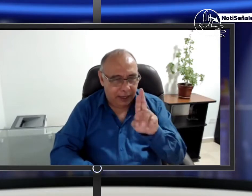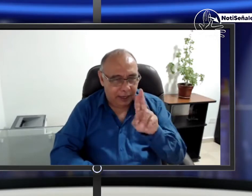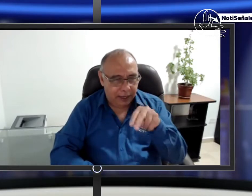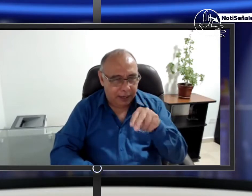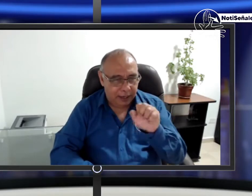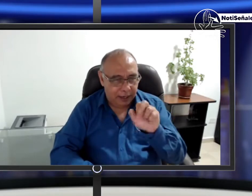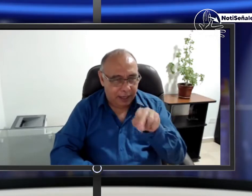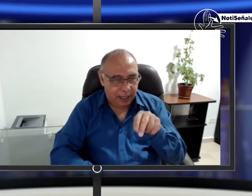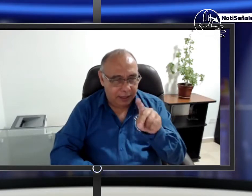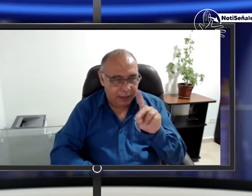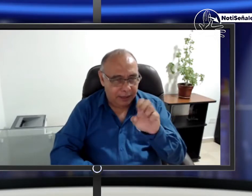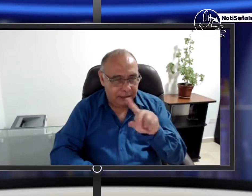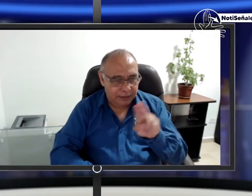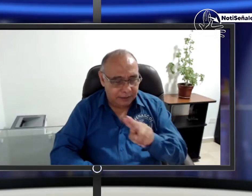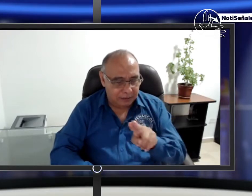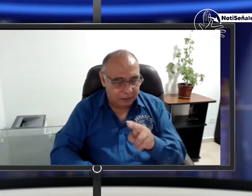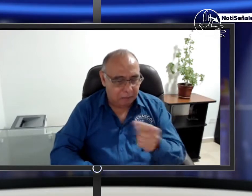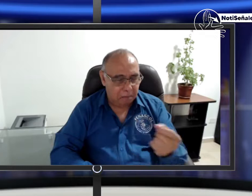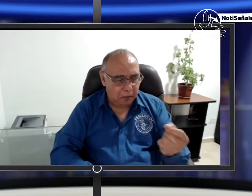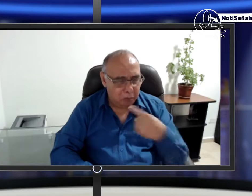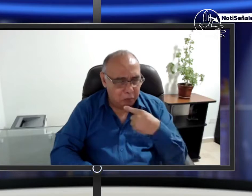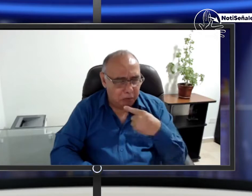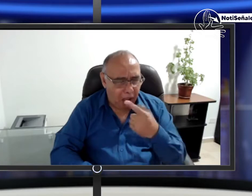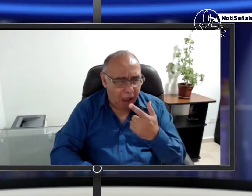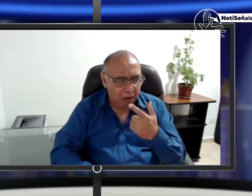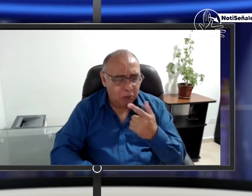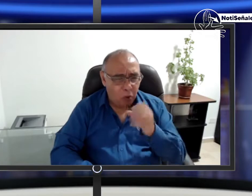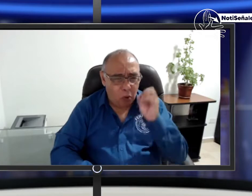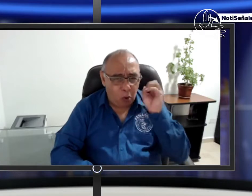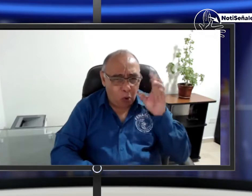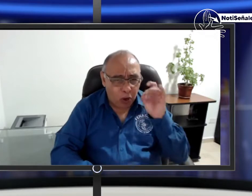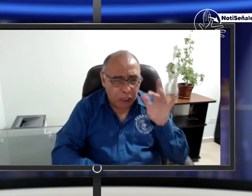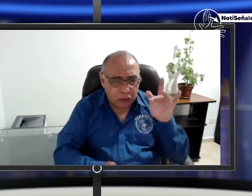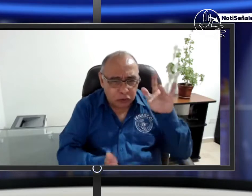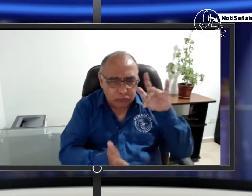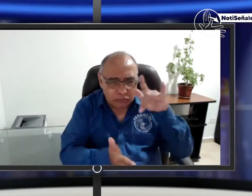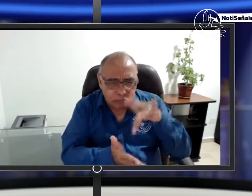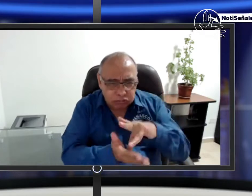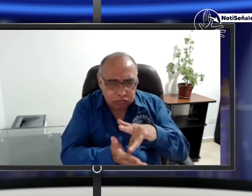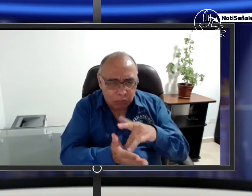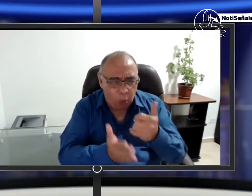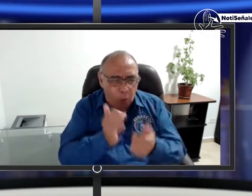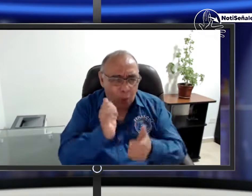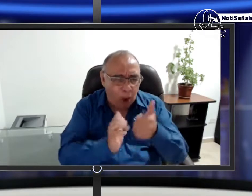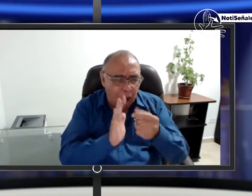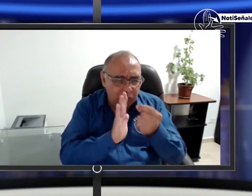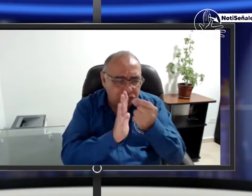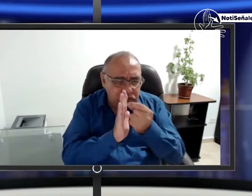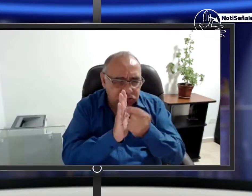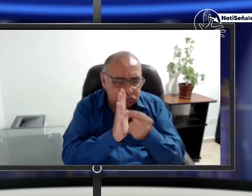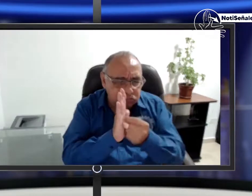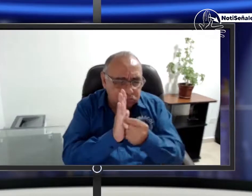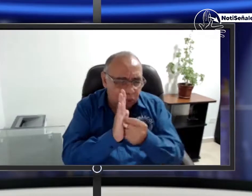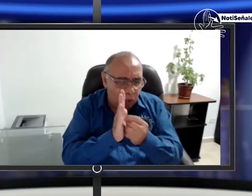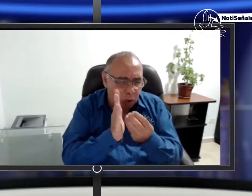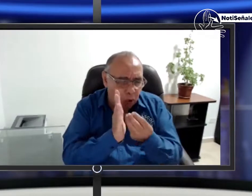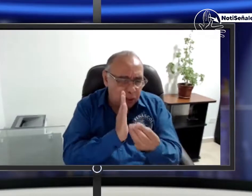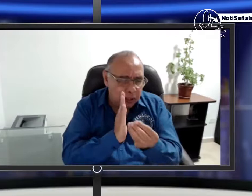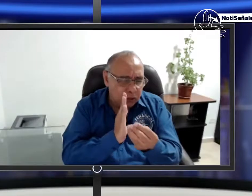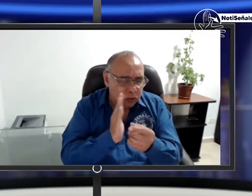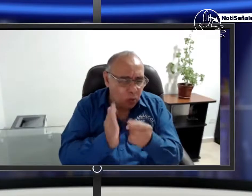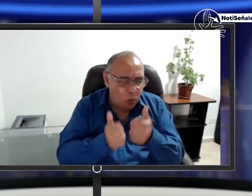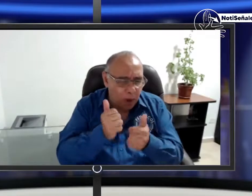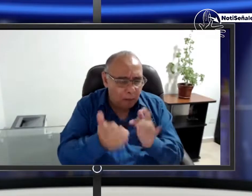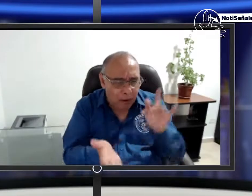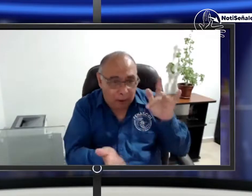su apellido es hernández ella nos pregunta bueno y frente al octavo